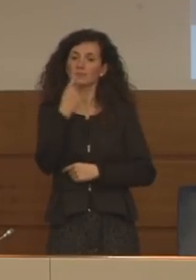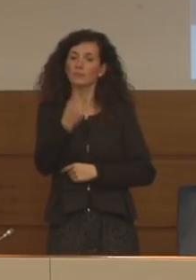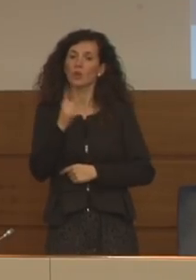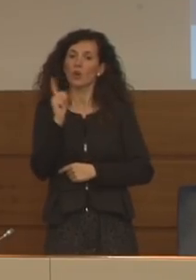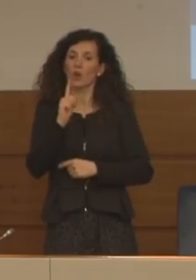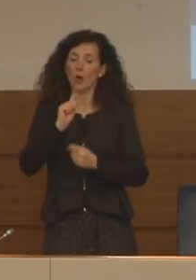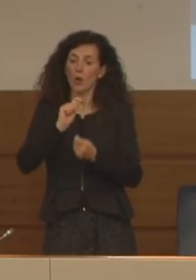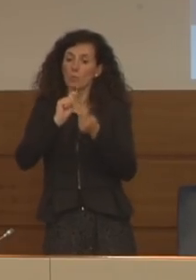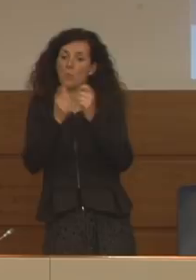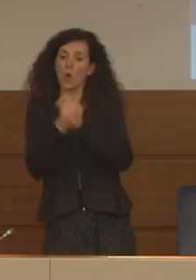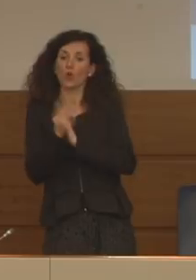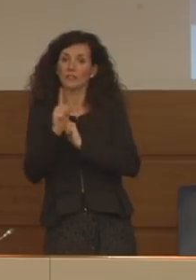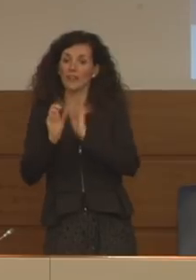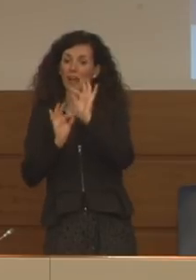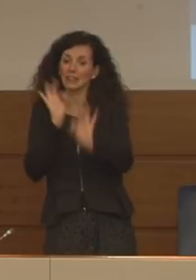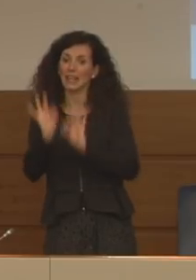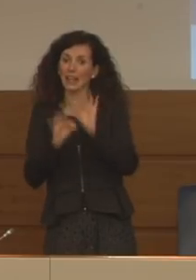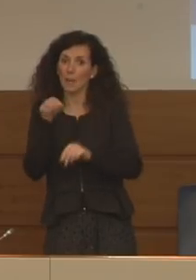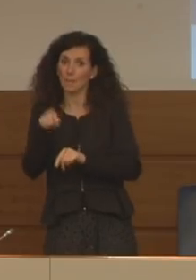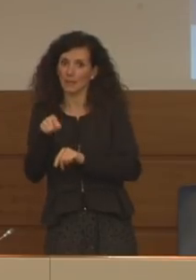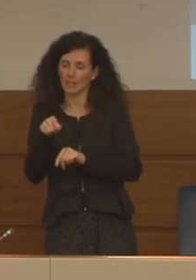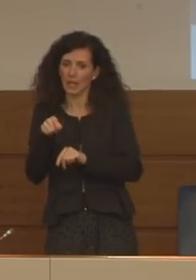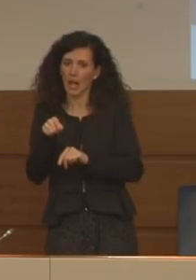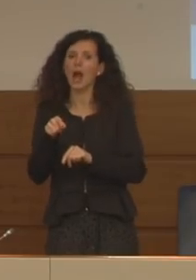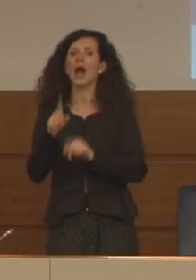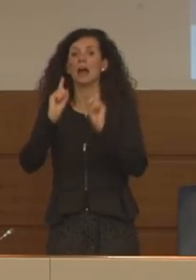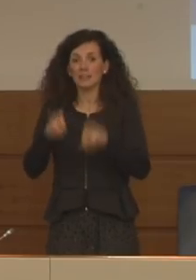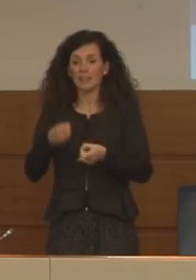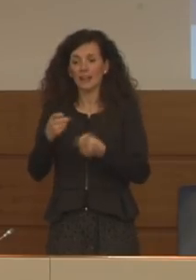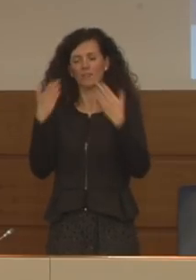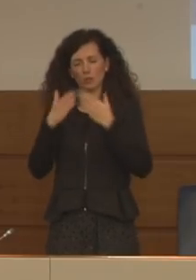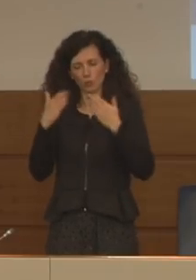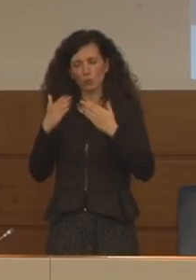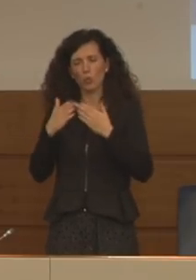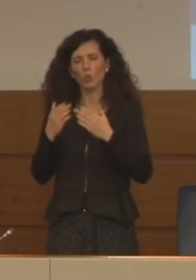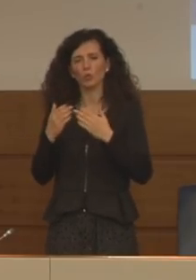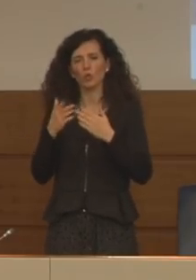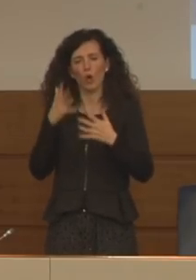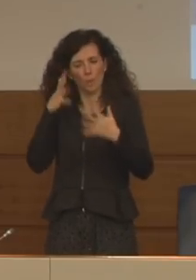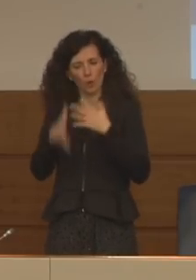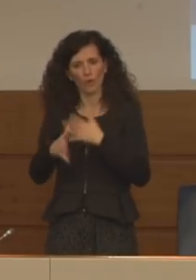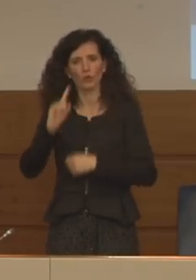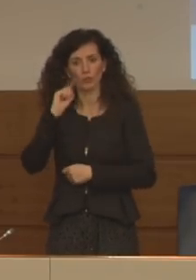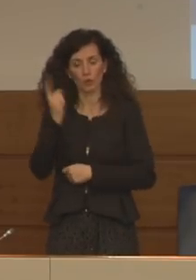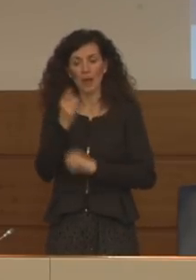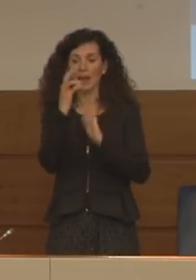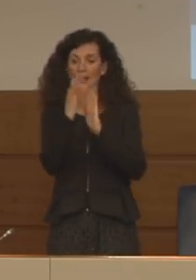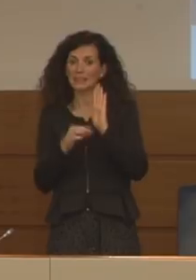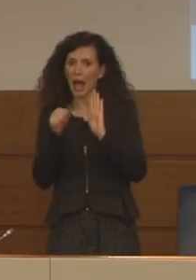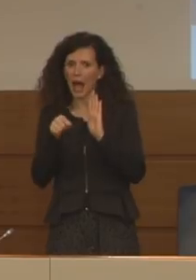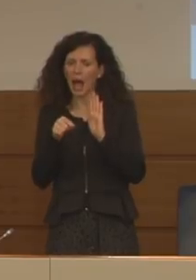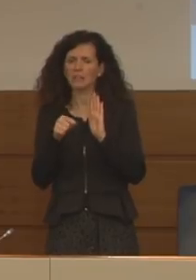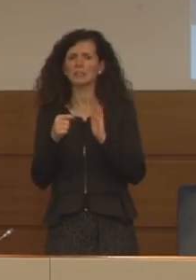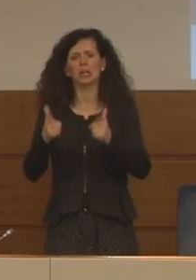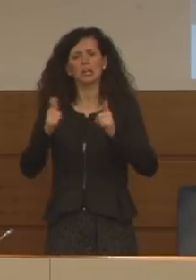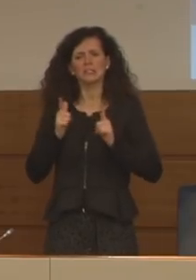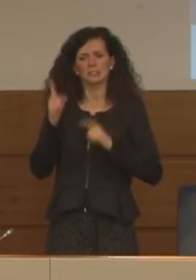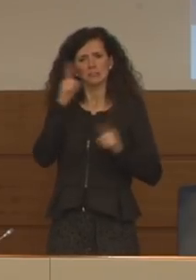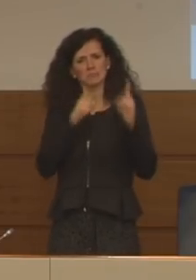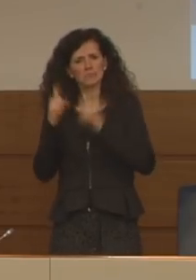le terapie in atto che ulteriori studi saranno fatti che i dati disponibili non sono assolutamente preoccupanti